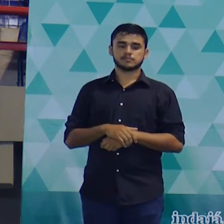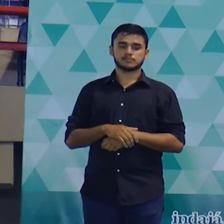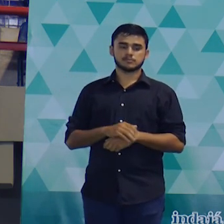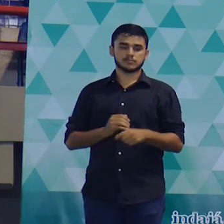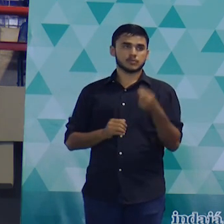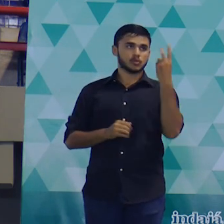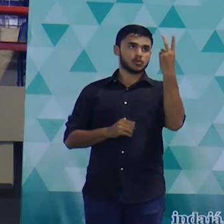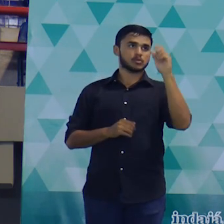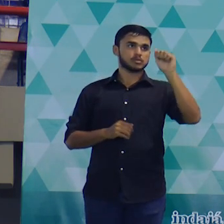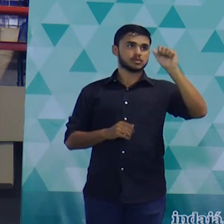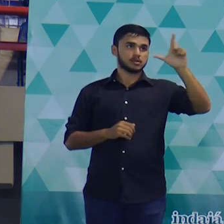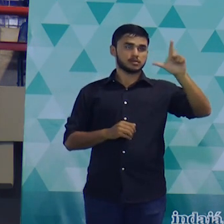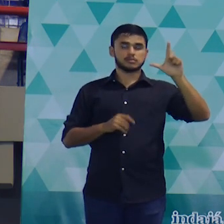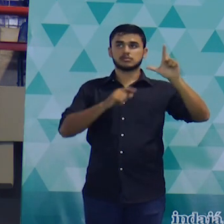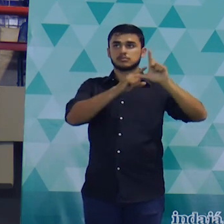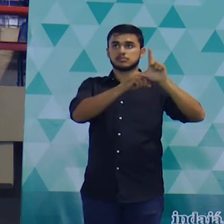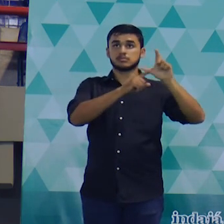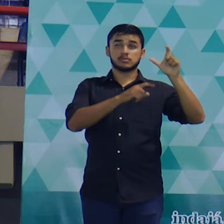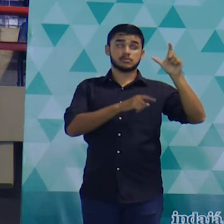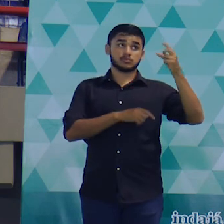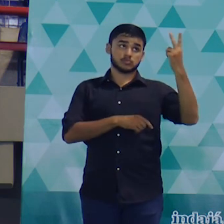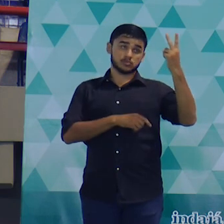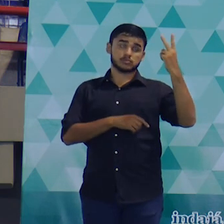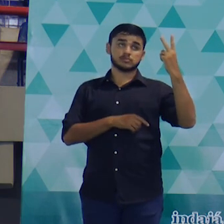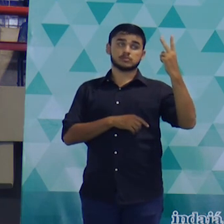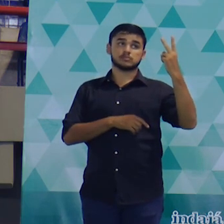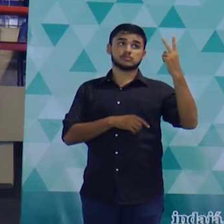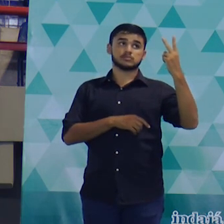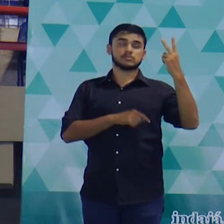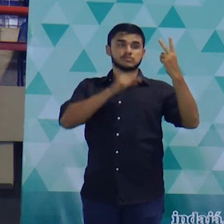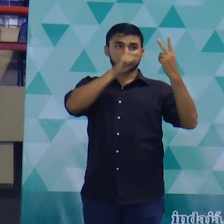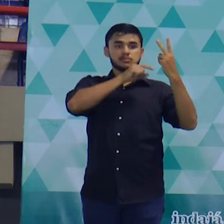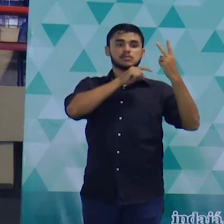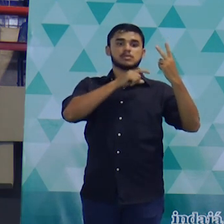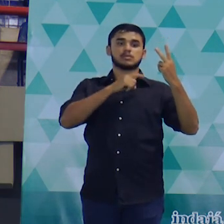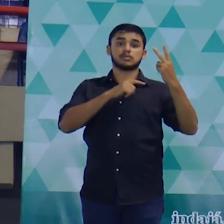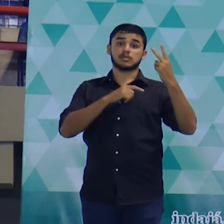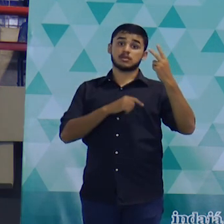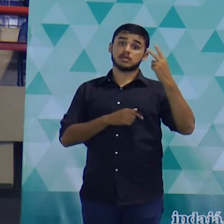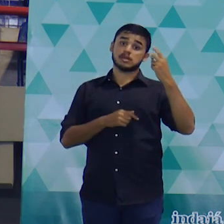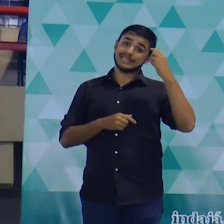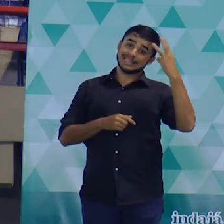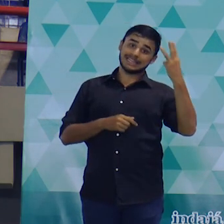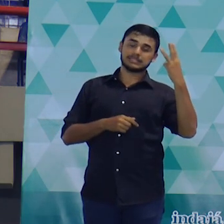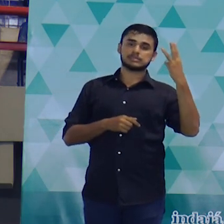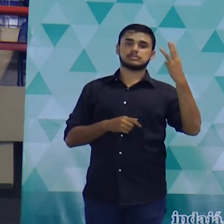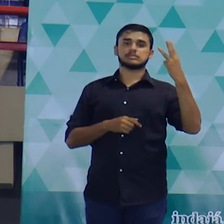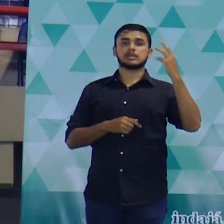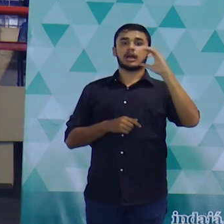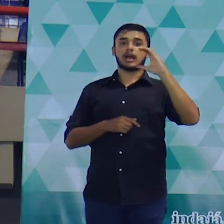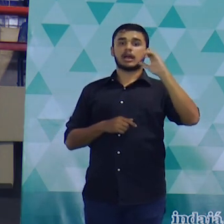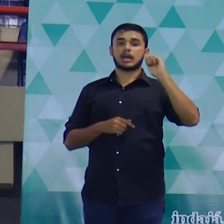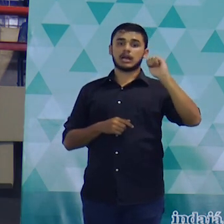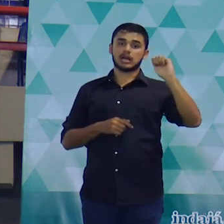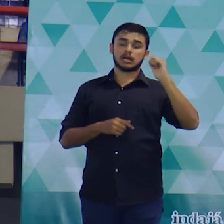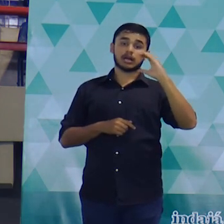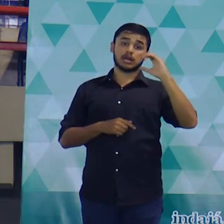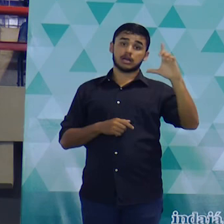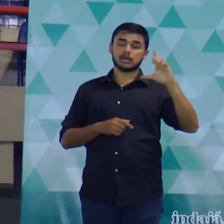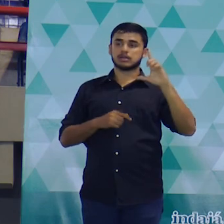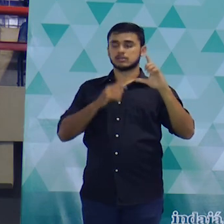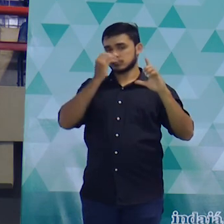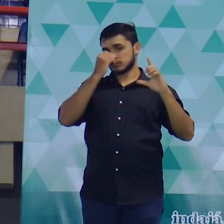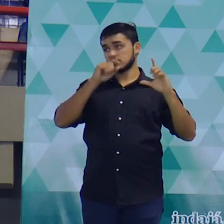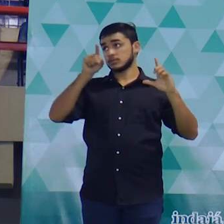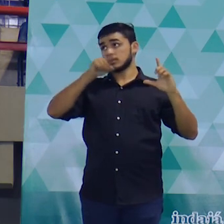2 alumínios no primeiro membro, aliás, como eu tinha 3 átomos de cálcio no primeiro membro e só 1 no segundo, eu tive que multiplicar